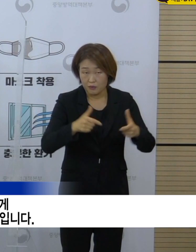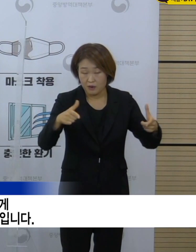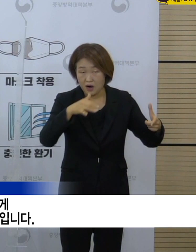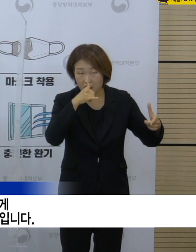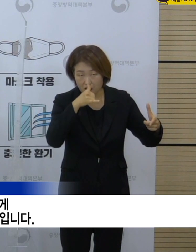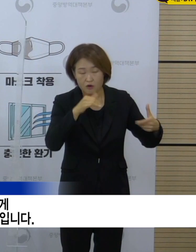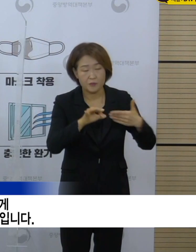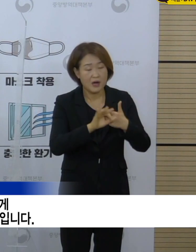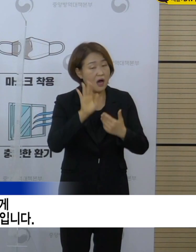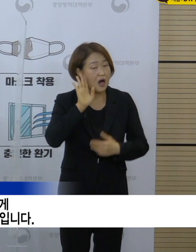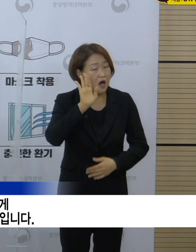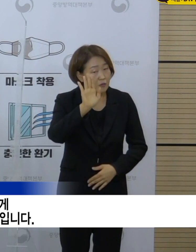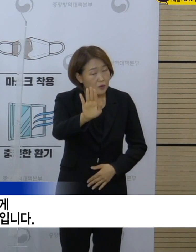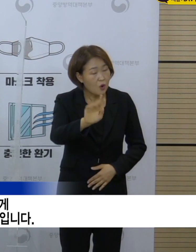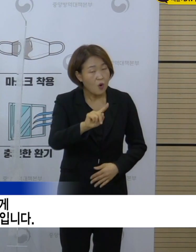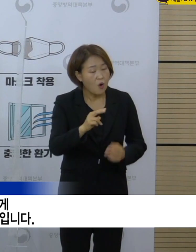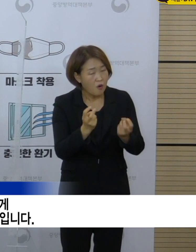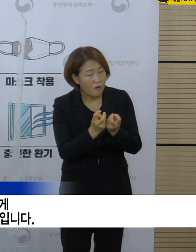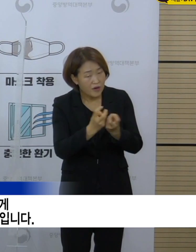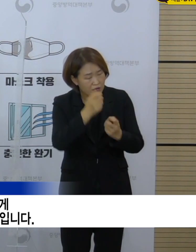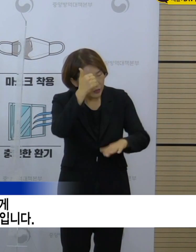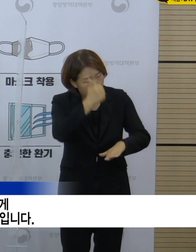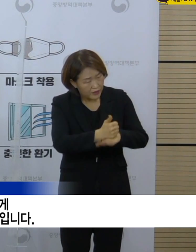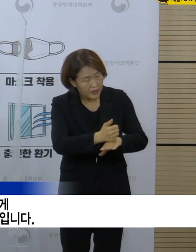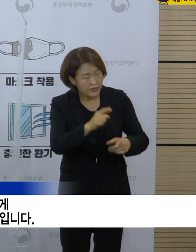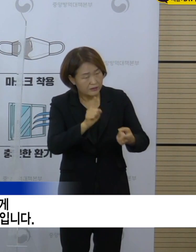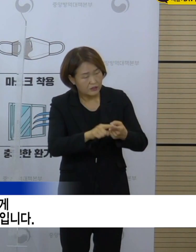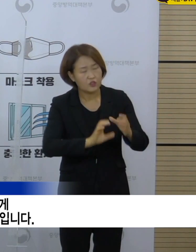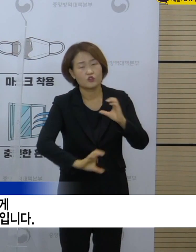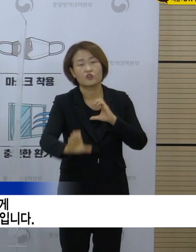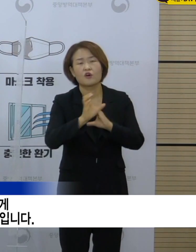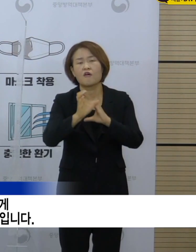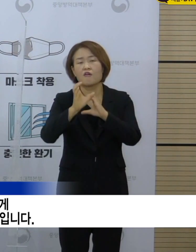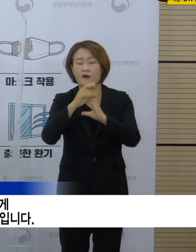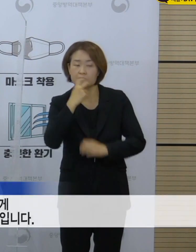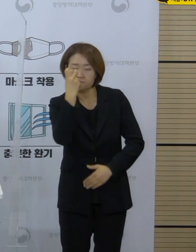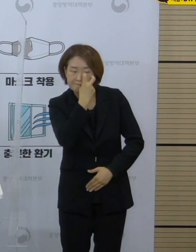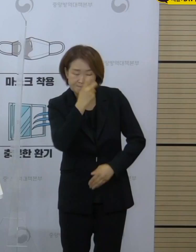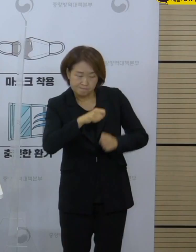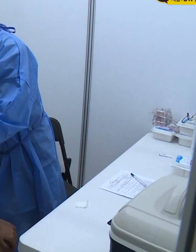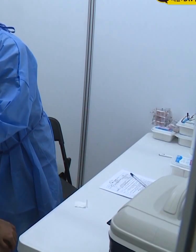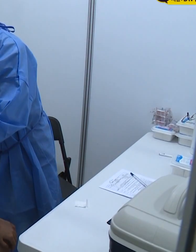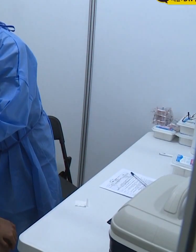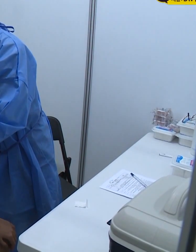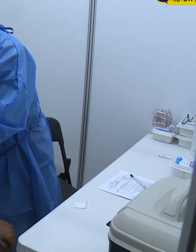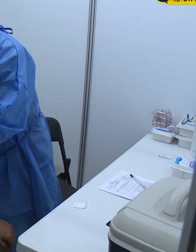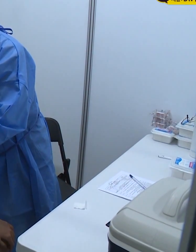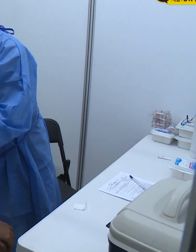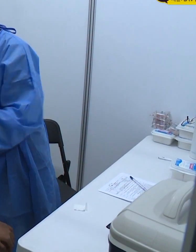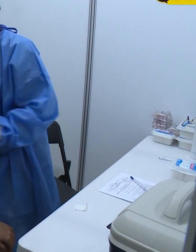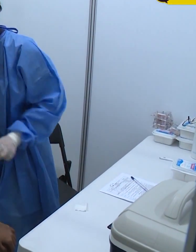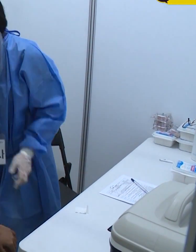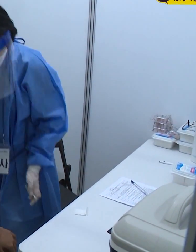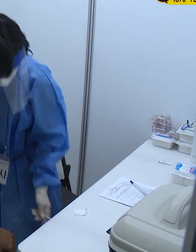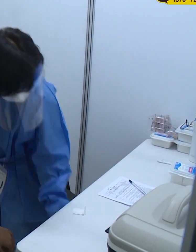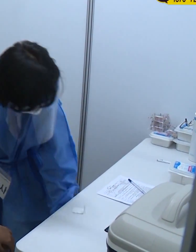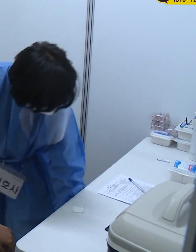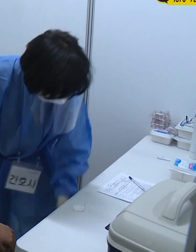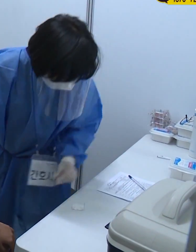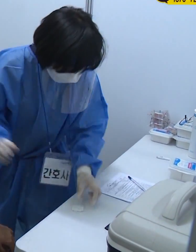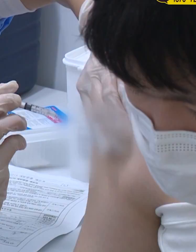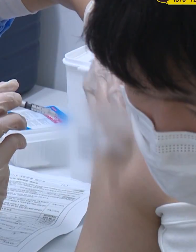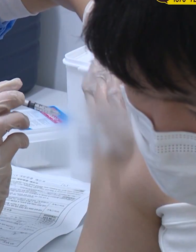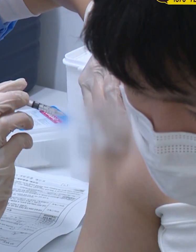임상결과가 어떻게 나타날지는 몇 미리 이제 분석 모니터링이 필요한 상황입니다 방역당국은